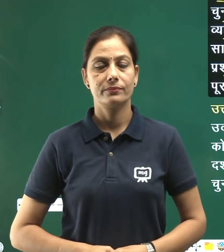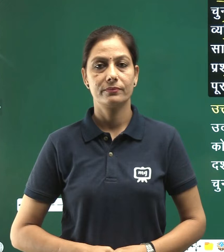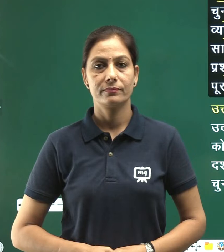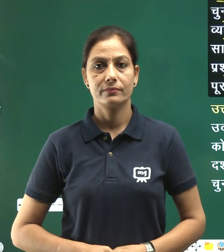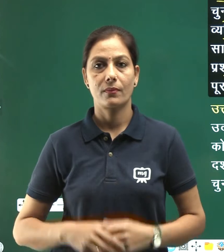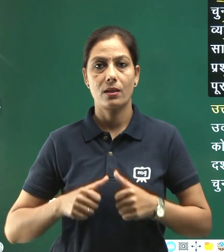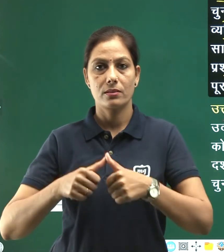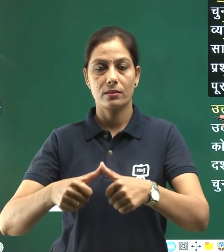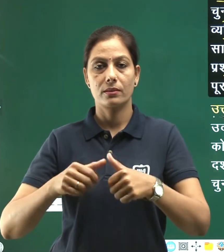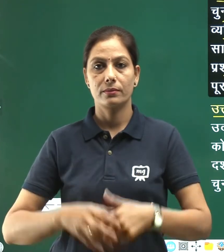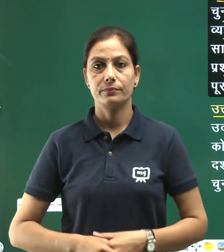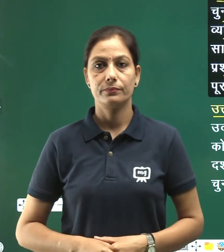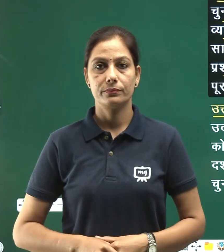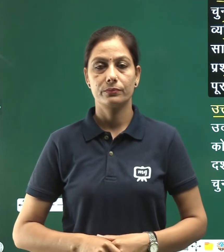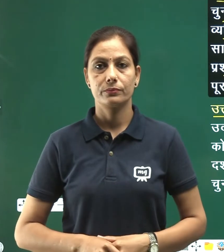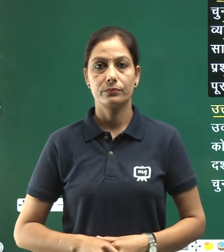उत्तर है,